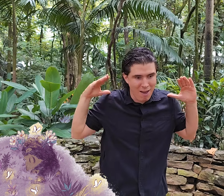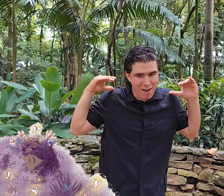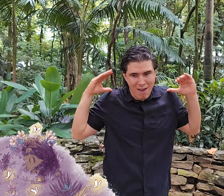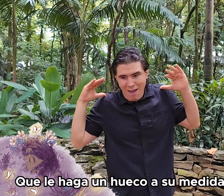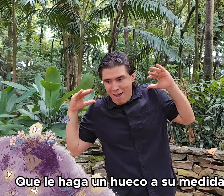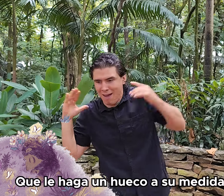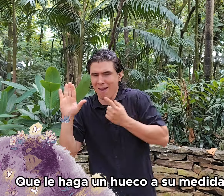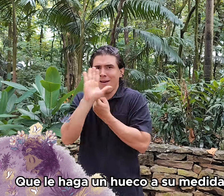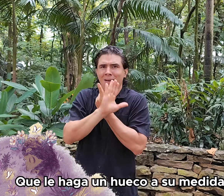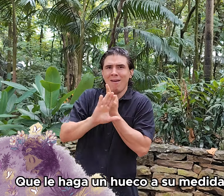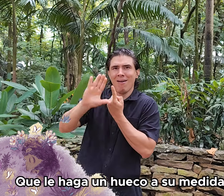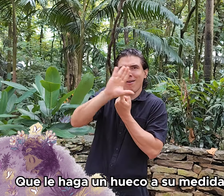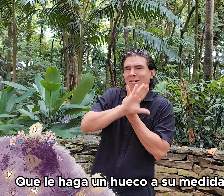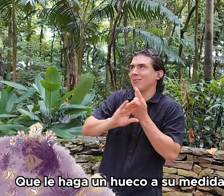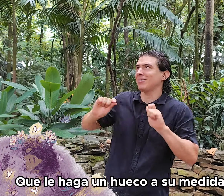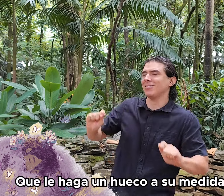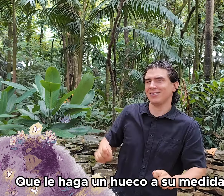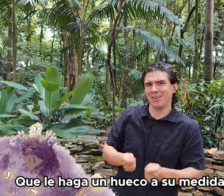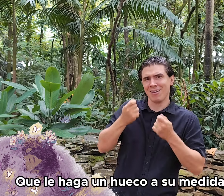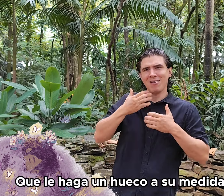Que le haga un hueco, a su medida,